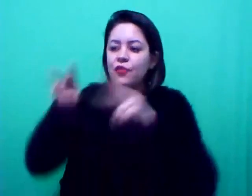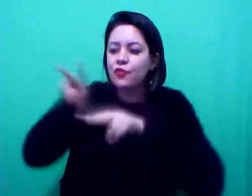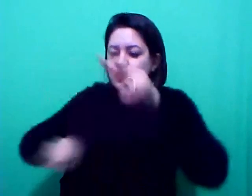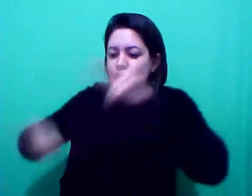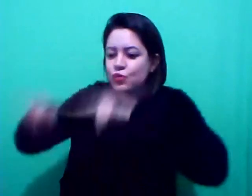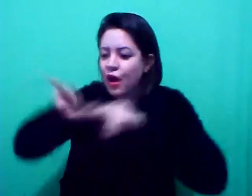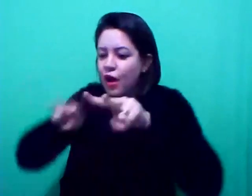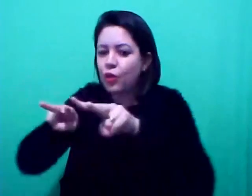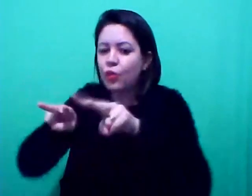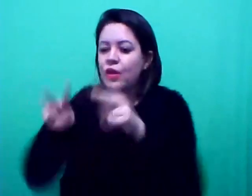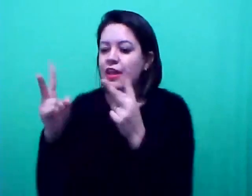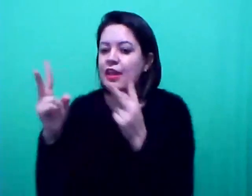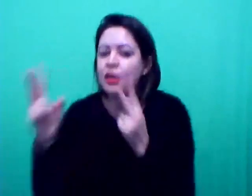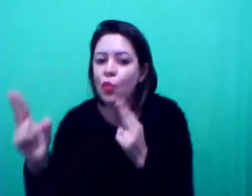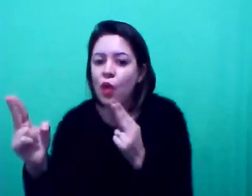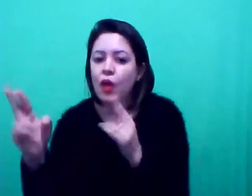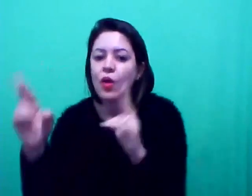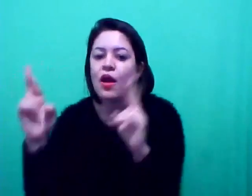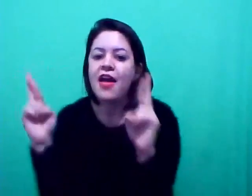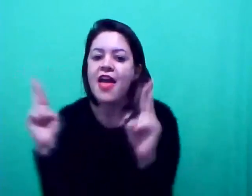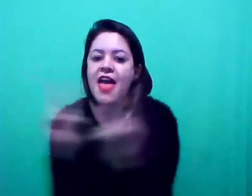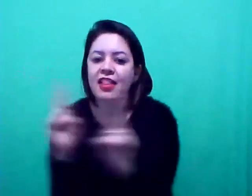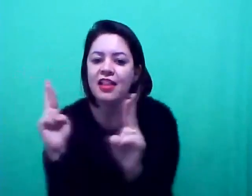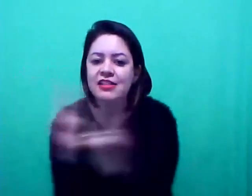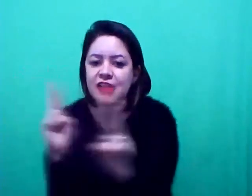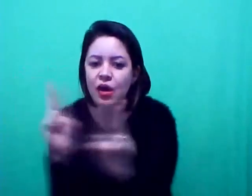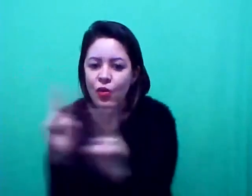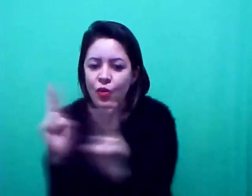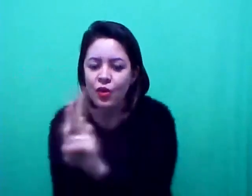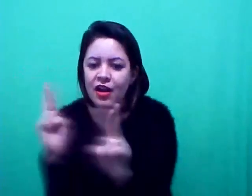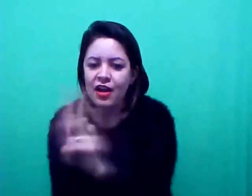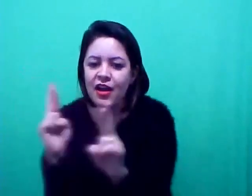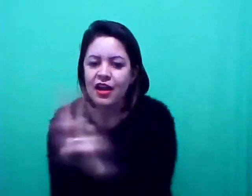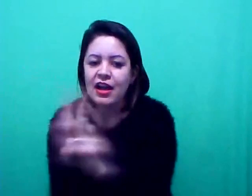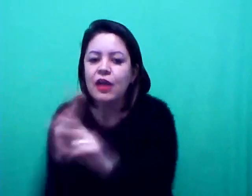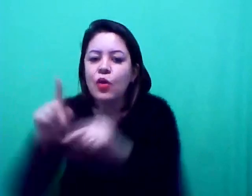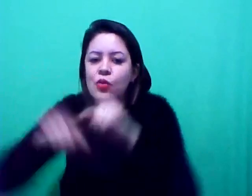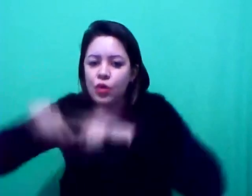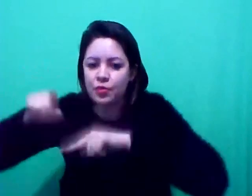Porque quando eu consigo visualizar e tem uma relação